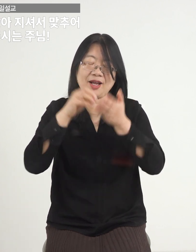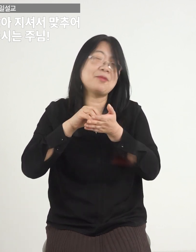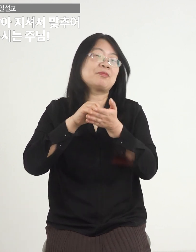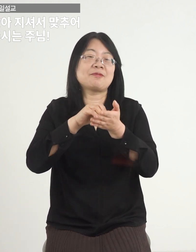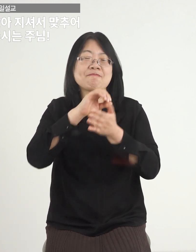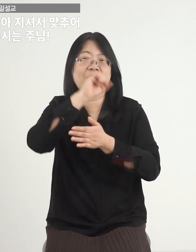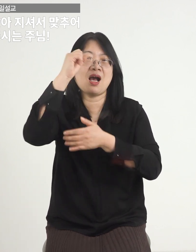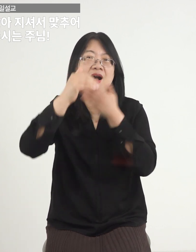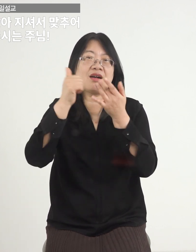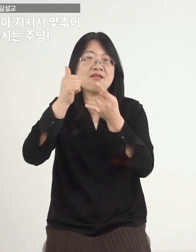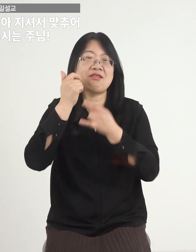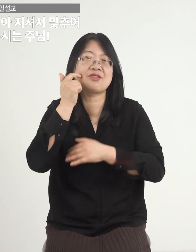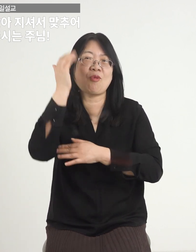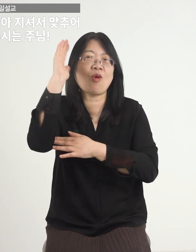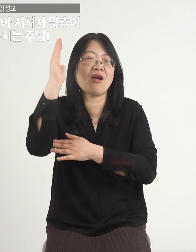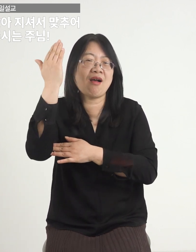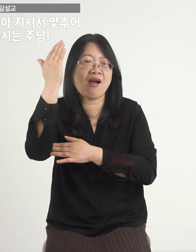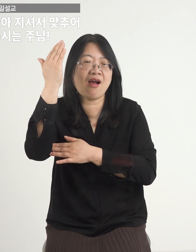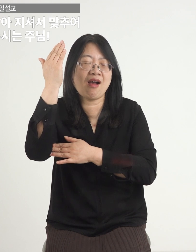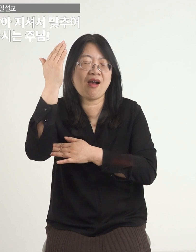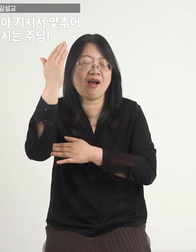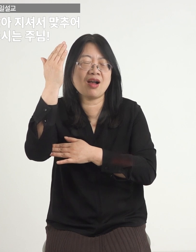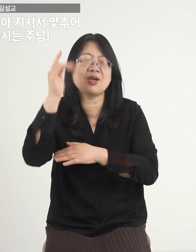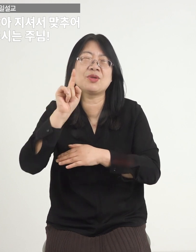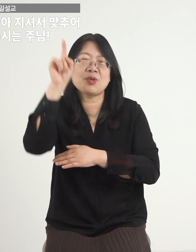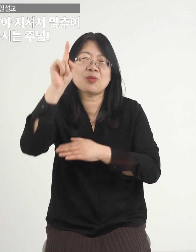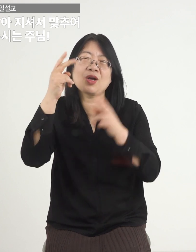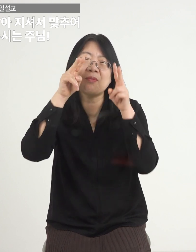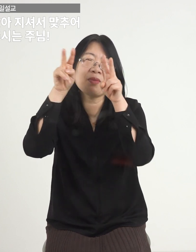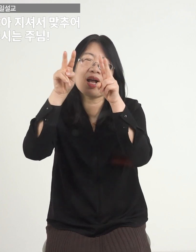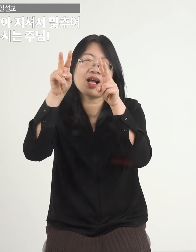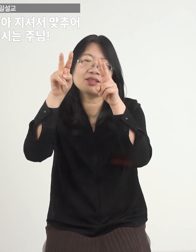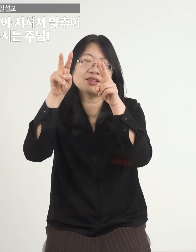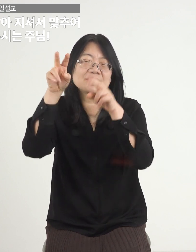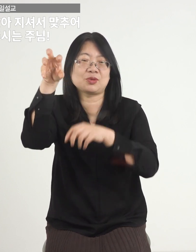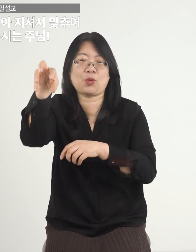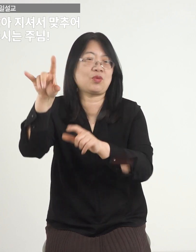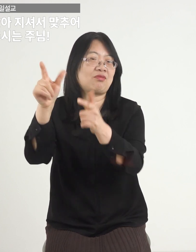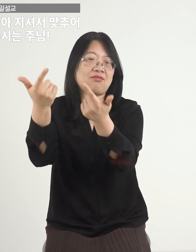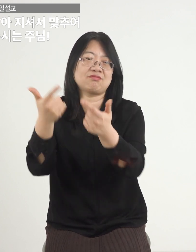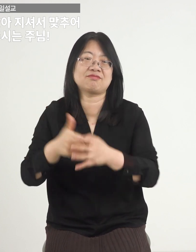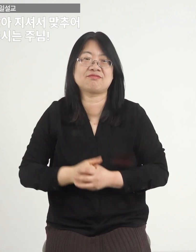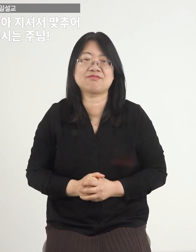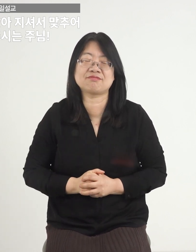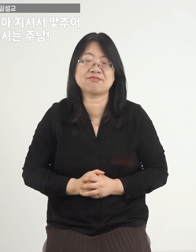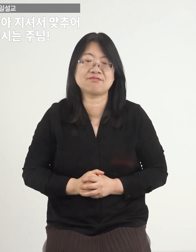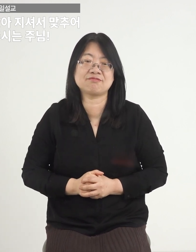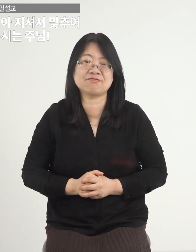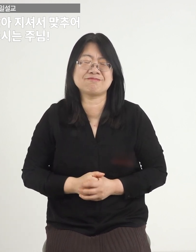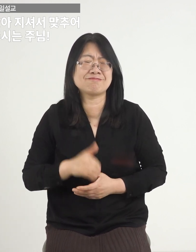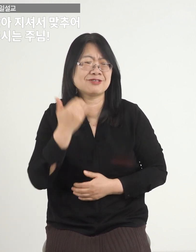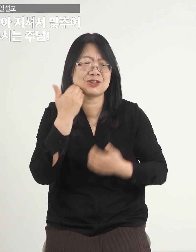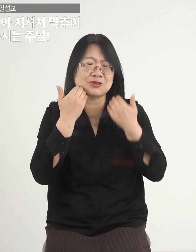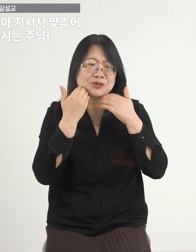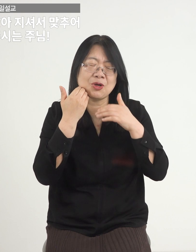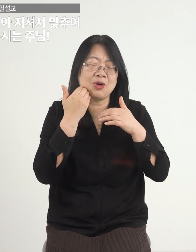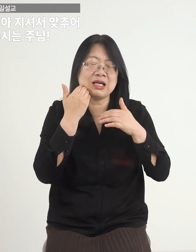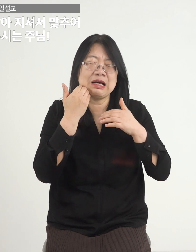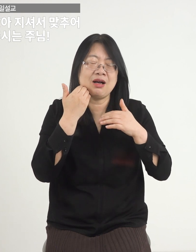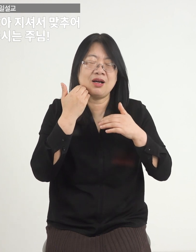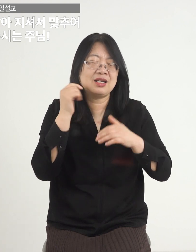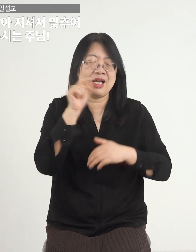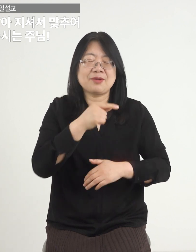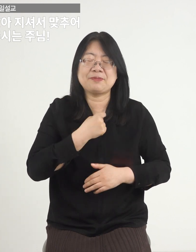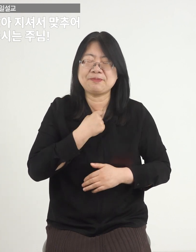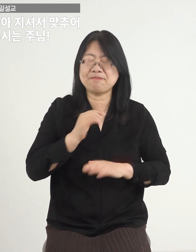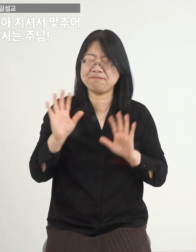하나님께 영광이 된다, 이런 고지론적인 현장을 얘기하는 게 아니고, 누구도 가고 싶어 하지